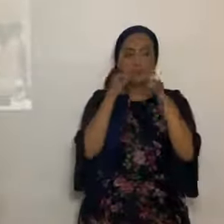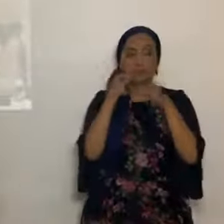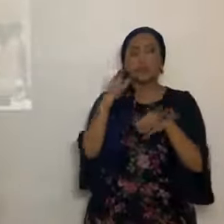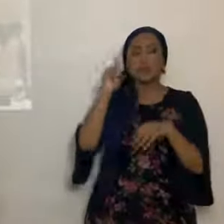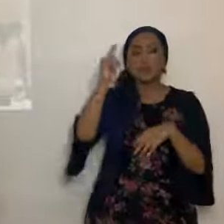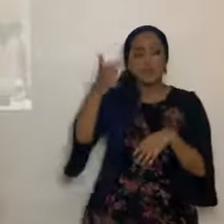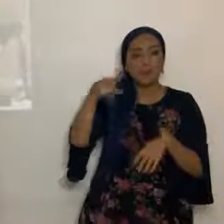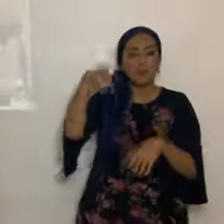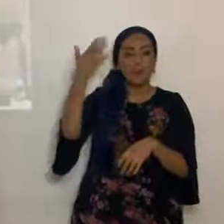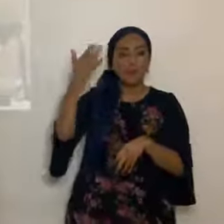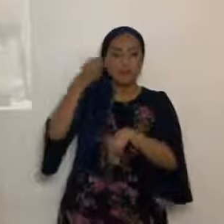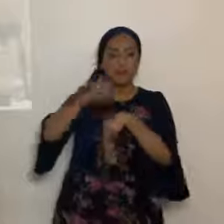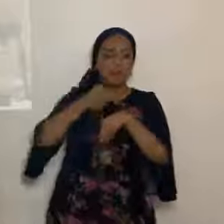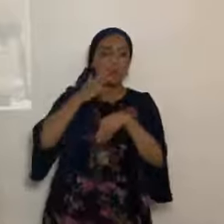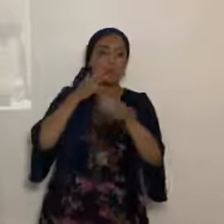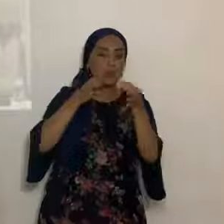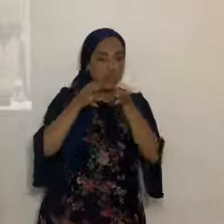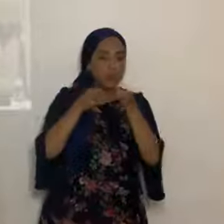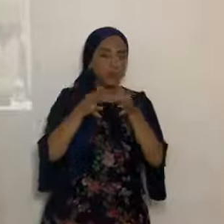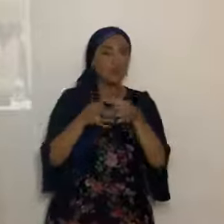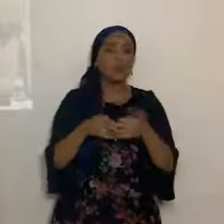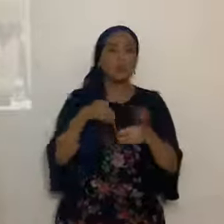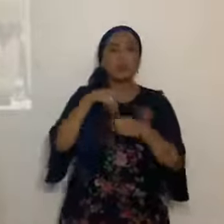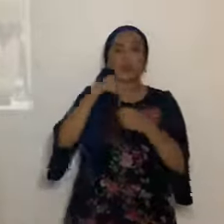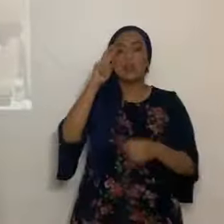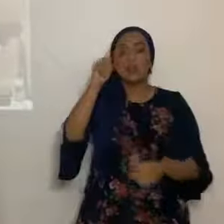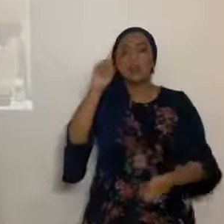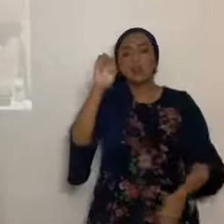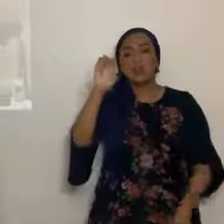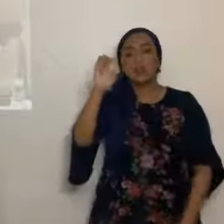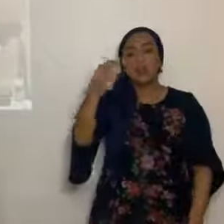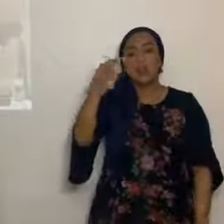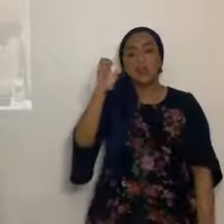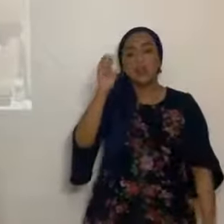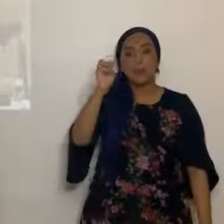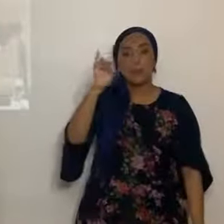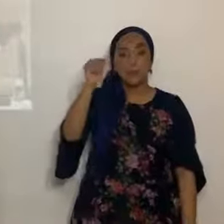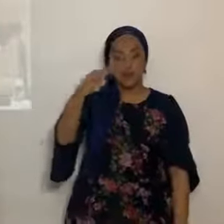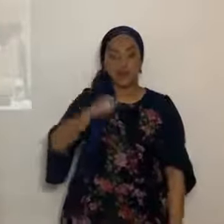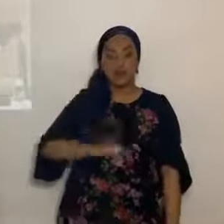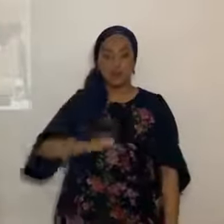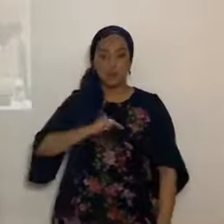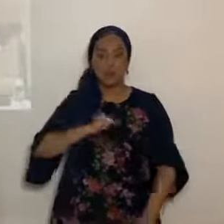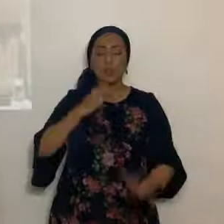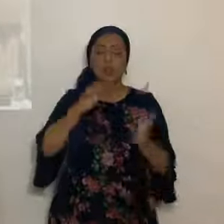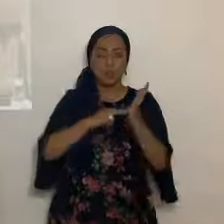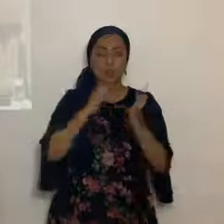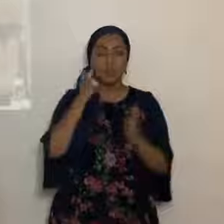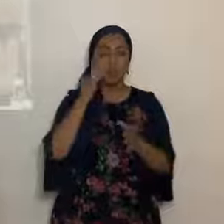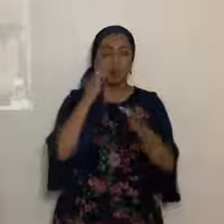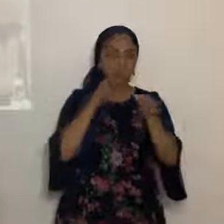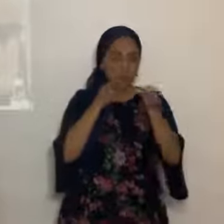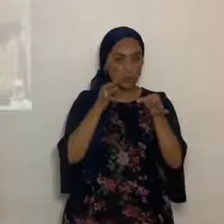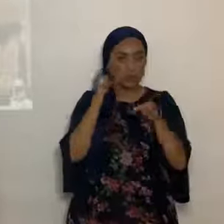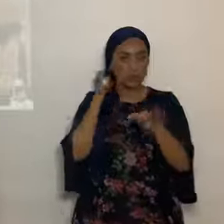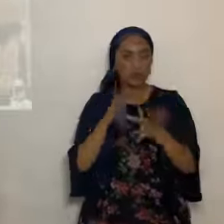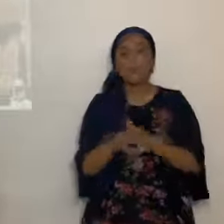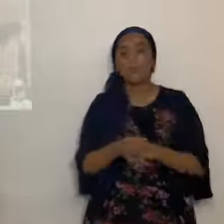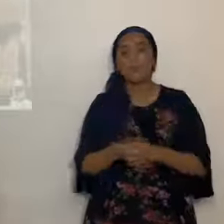predica, en otra administración de la redundancia, en Nehemías capítulo 8 y capítulo 9, solamente anótenlo y yo después los voy a explicar.